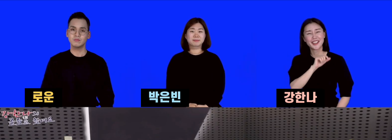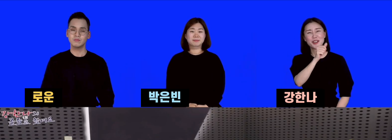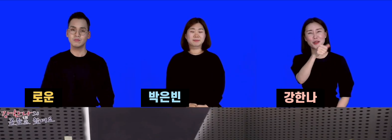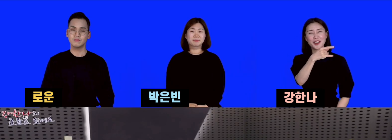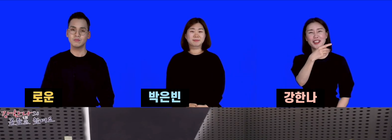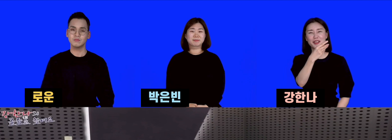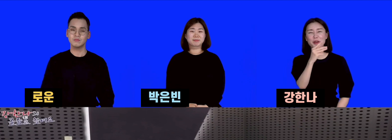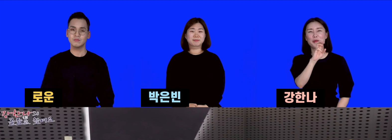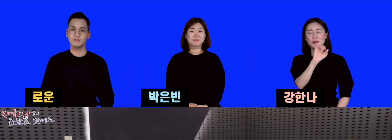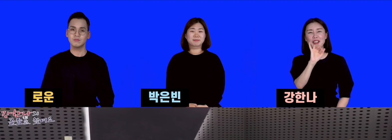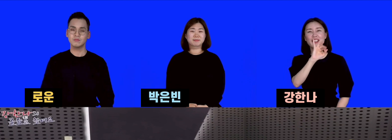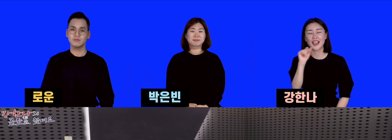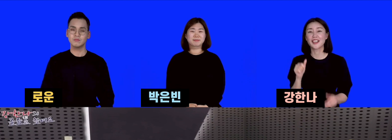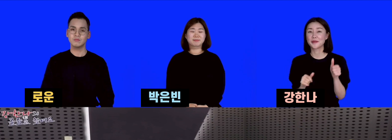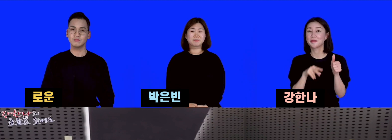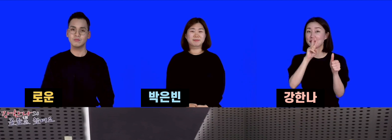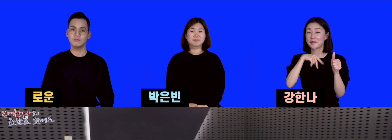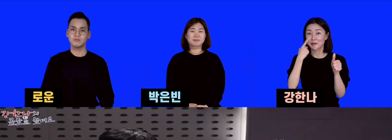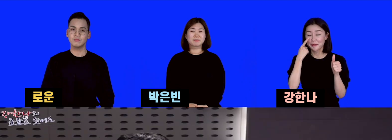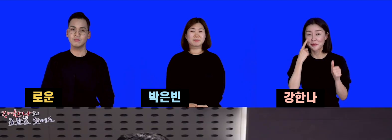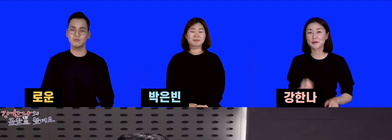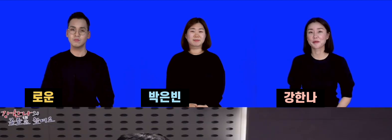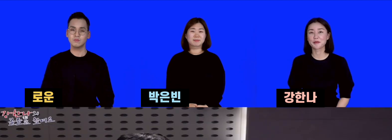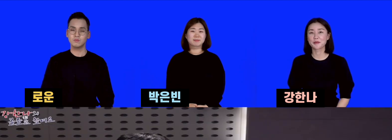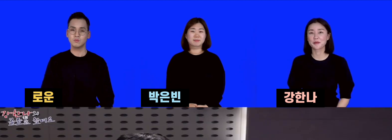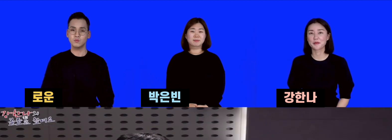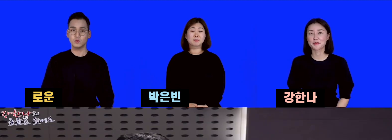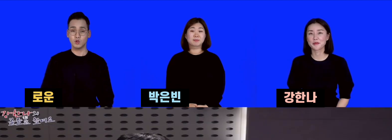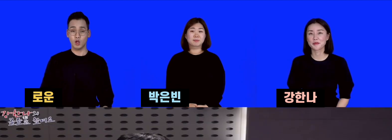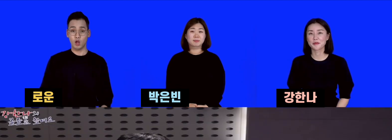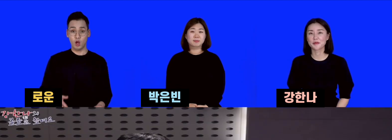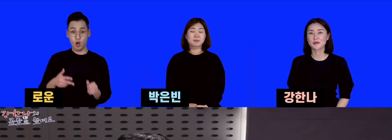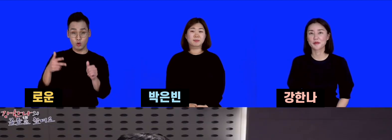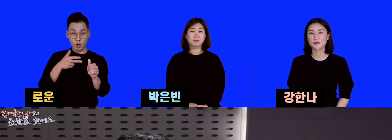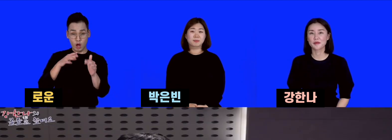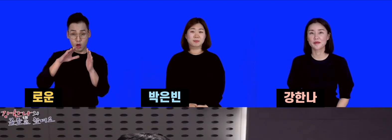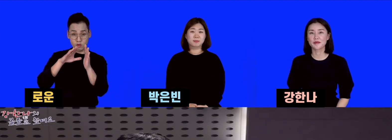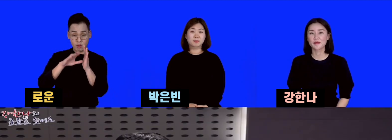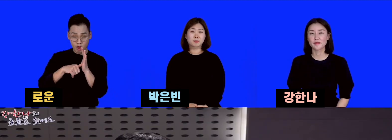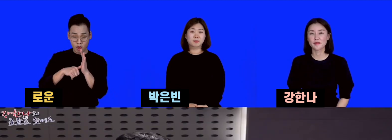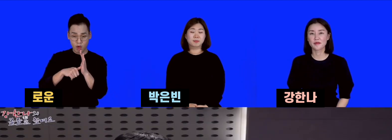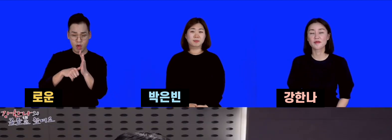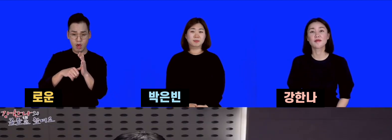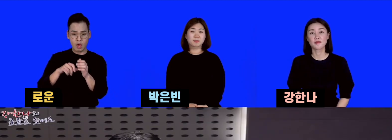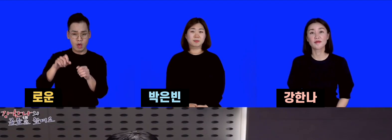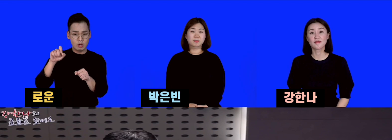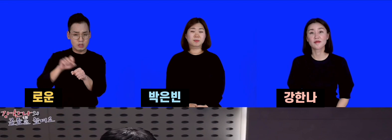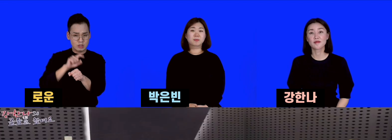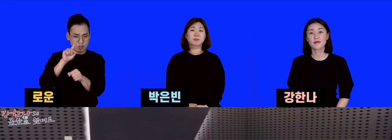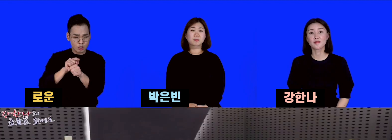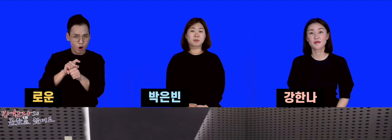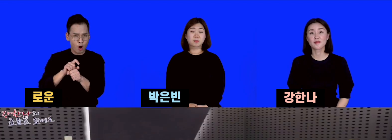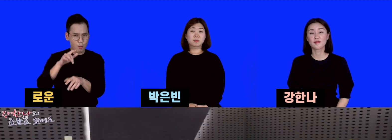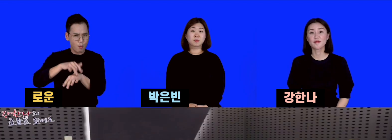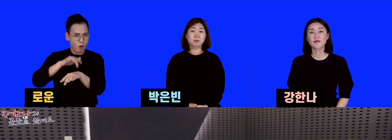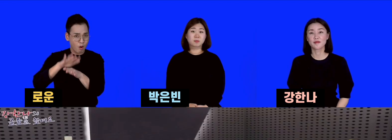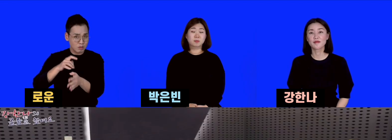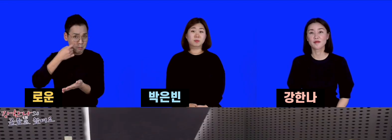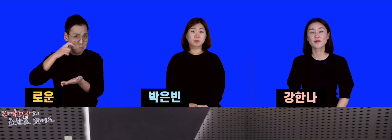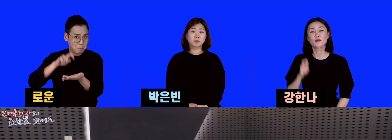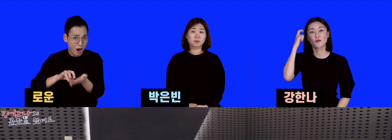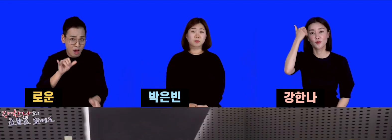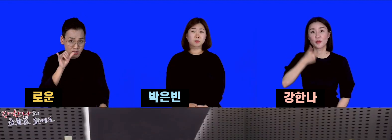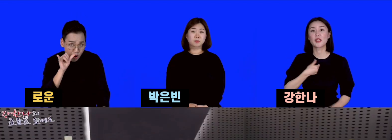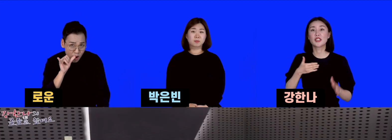휘토피아 로운 씨가 소개해 주세요 촬영하면서 발견한 서로의 버릇이나 특징이 있을까요? 질문을 주셨는데